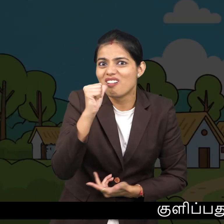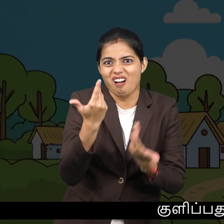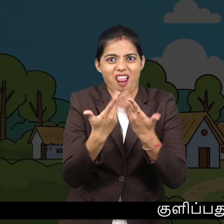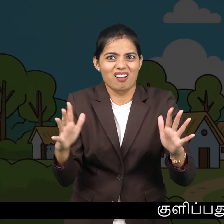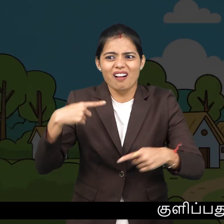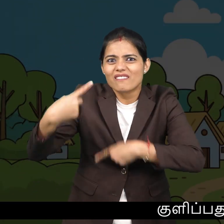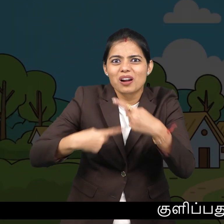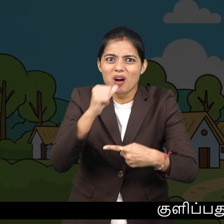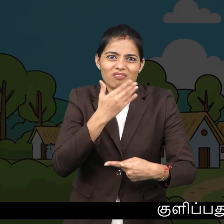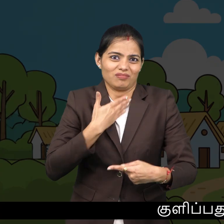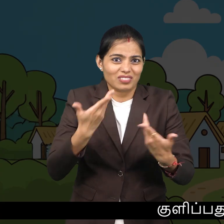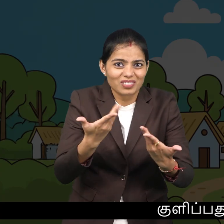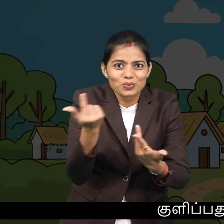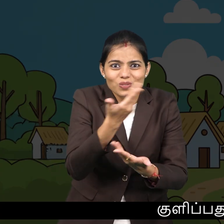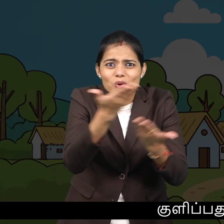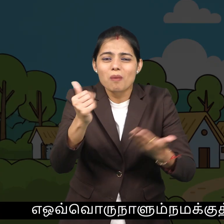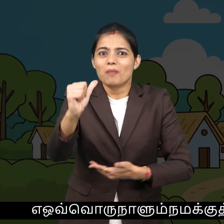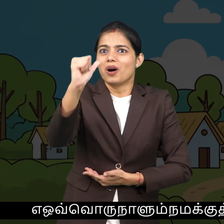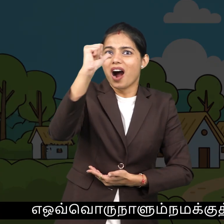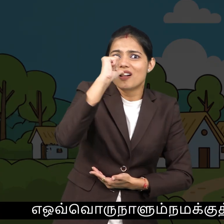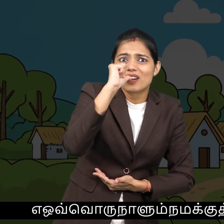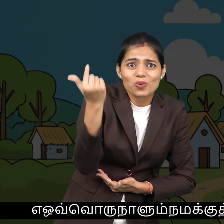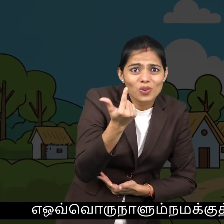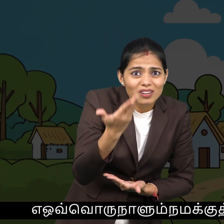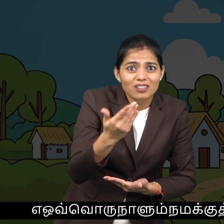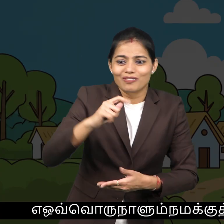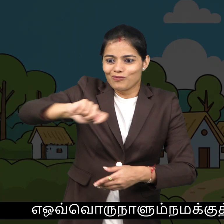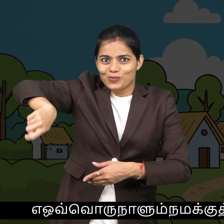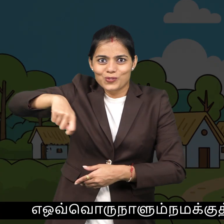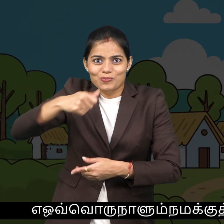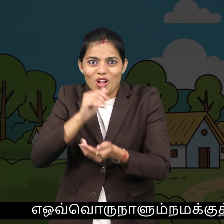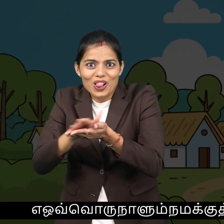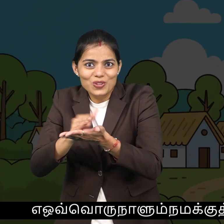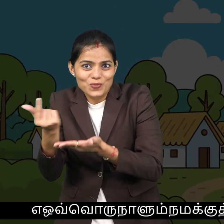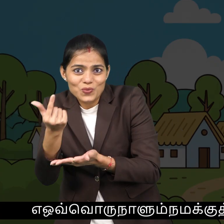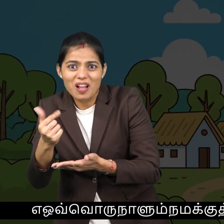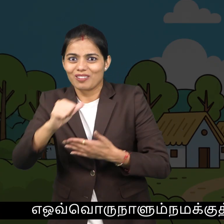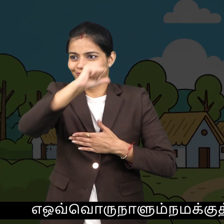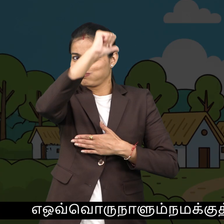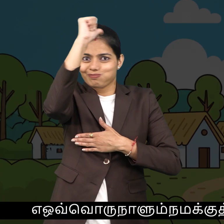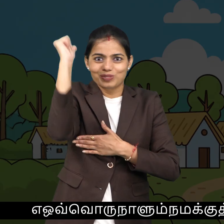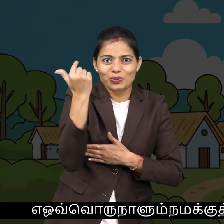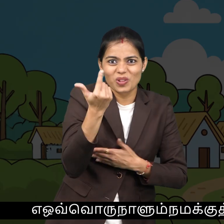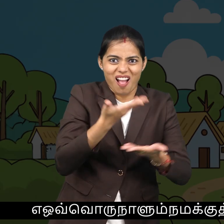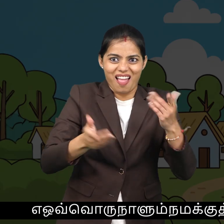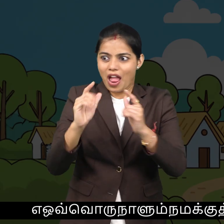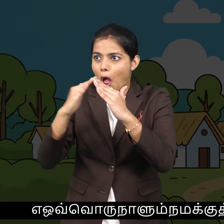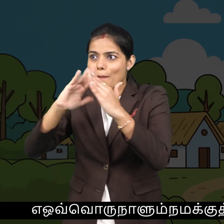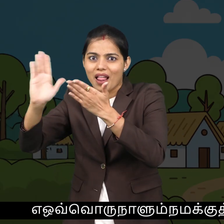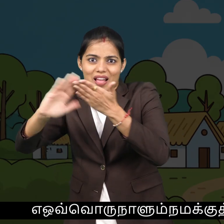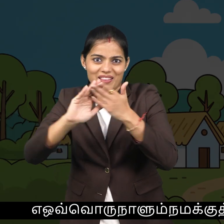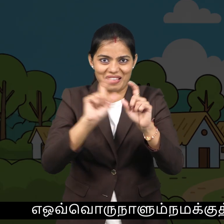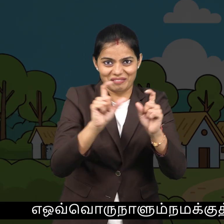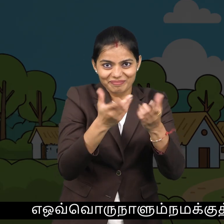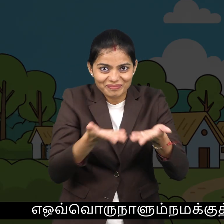மற்றும் சுத்தம் செய்வது என ஒவ்வொரு நாளும் நமக்கு தூய்மையான தண்ணீர் தேவைப்படுகிறது.